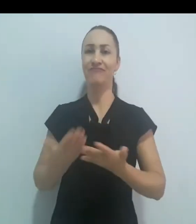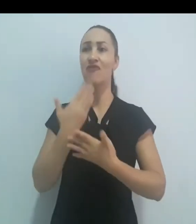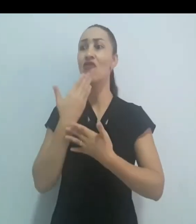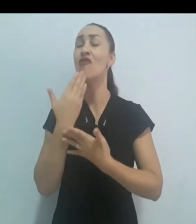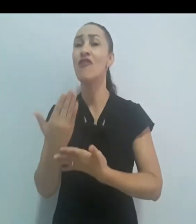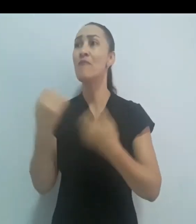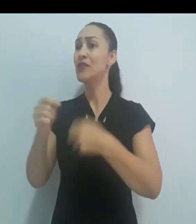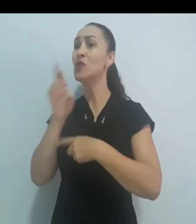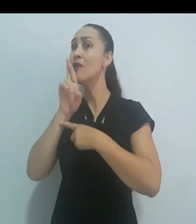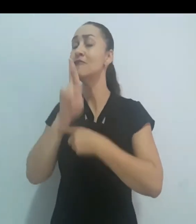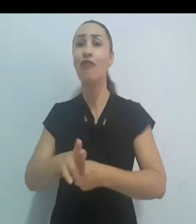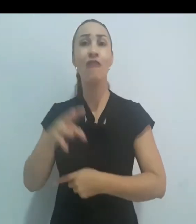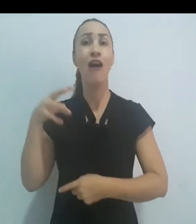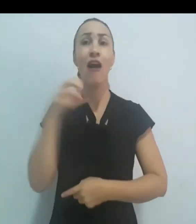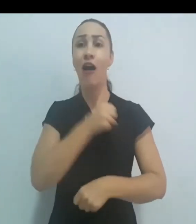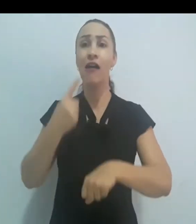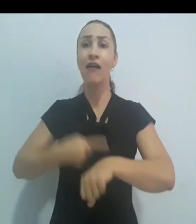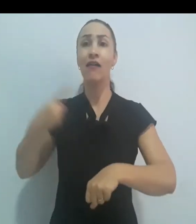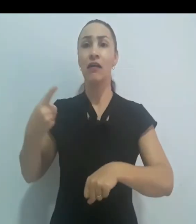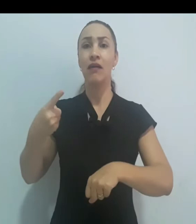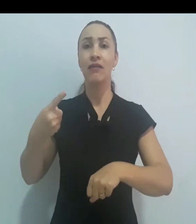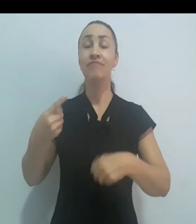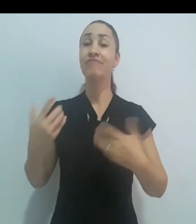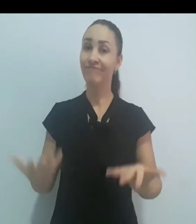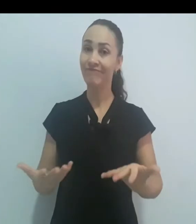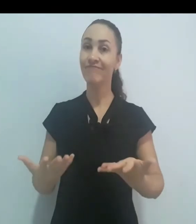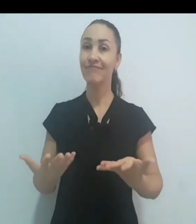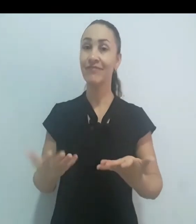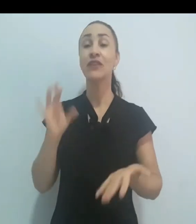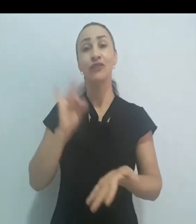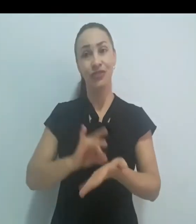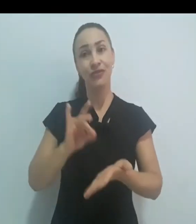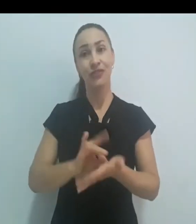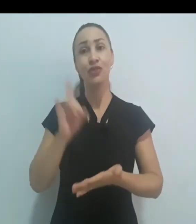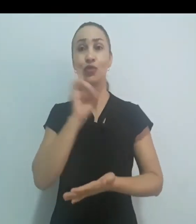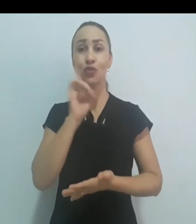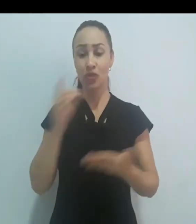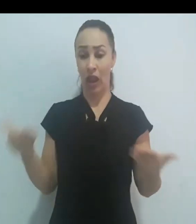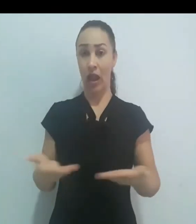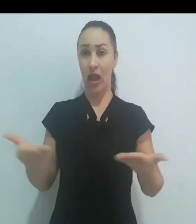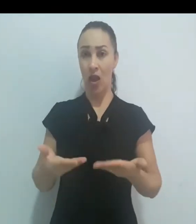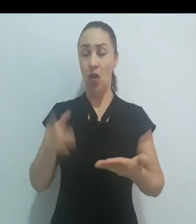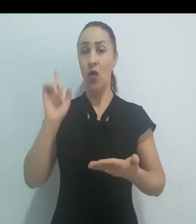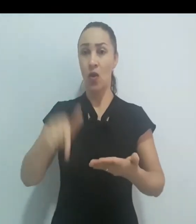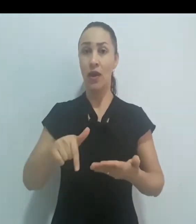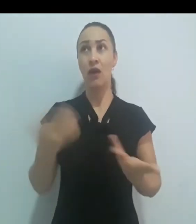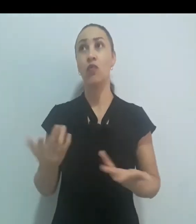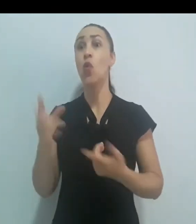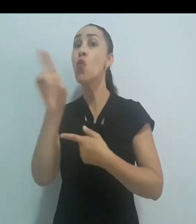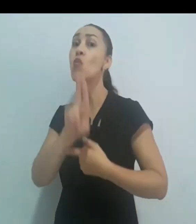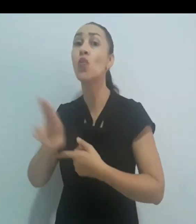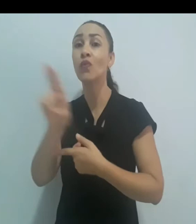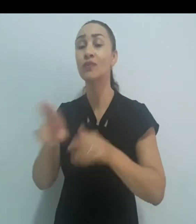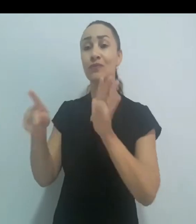precisa ter uma resposta imediata. É claro que nos dias atuais, essa questão da utilidade,